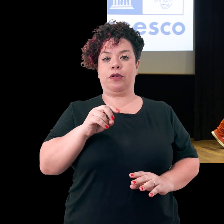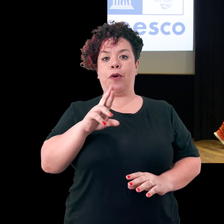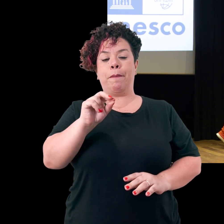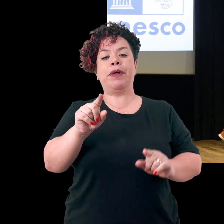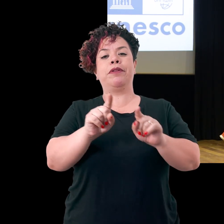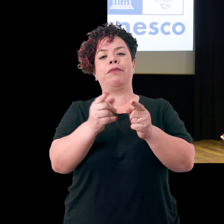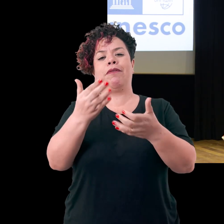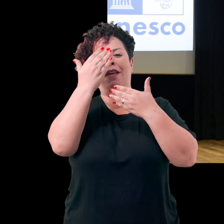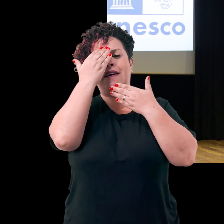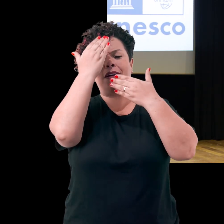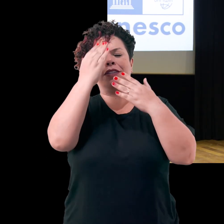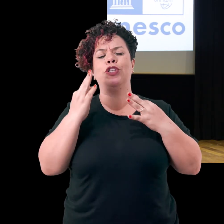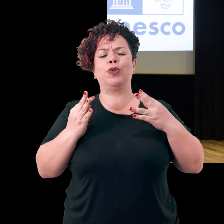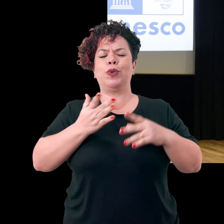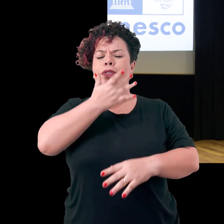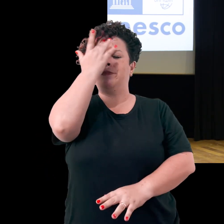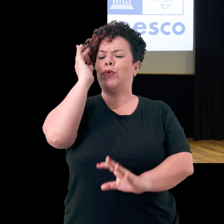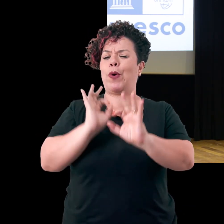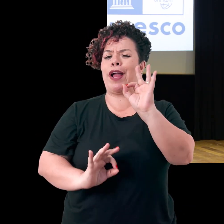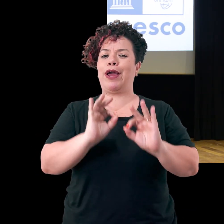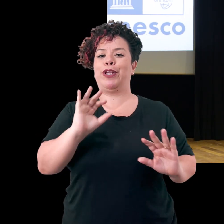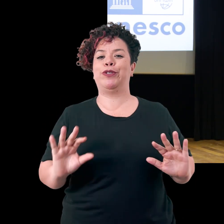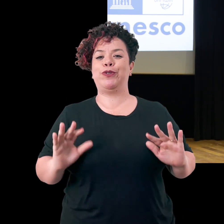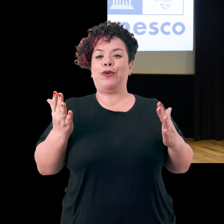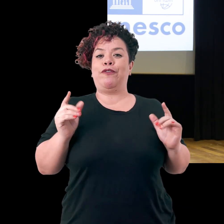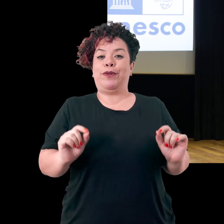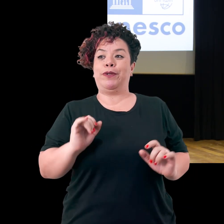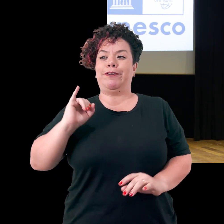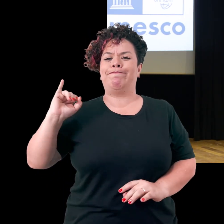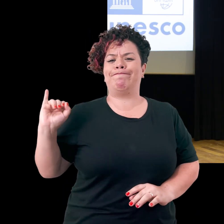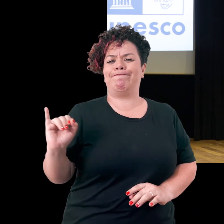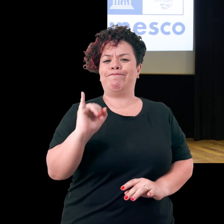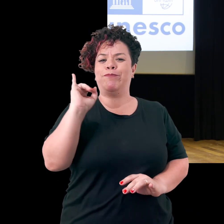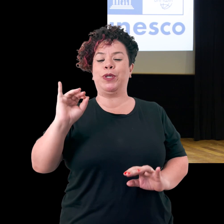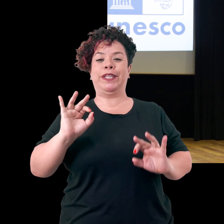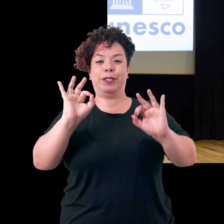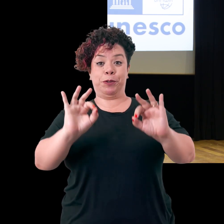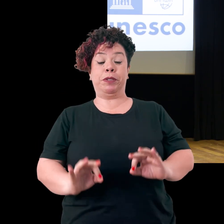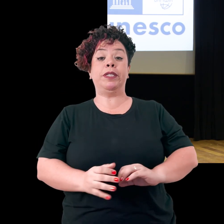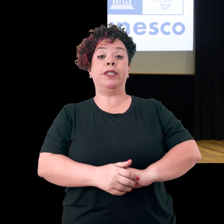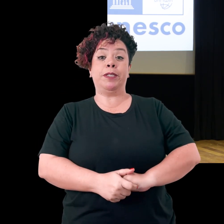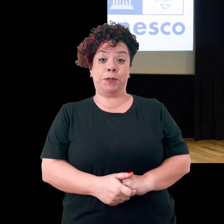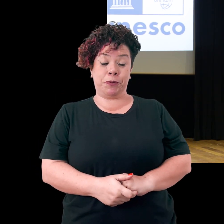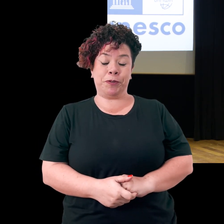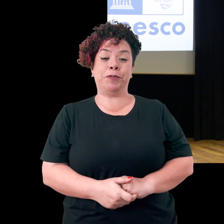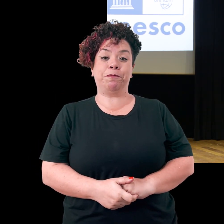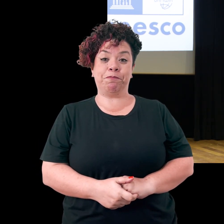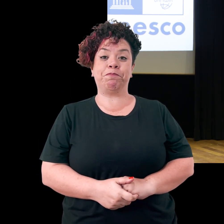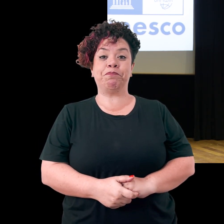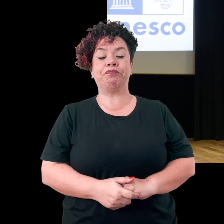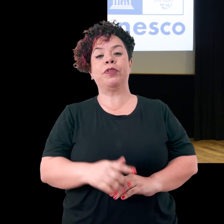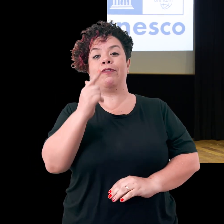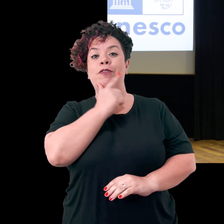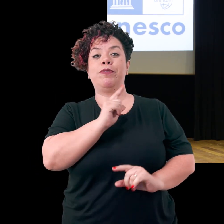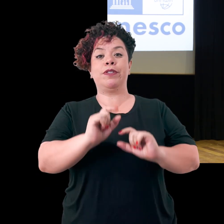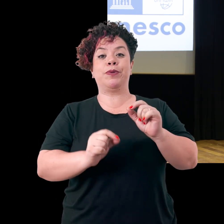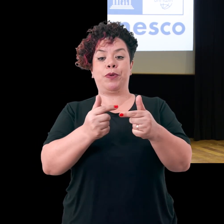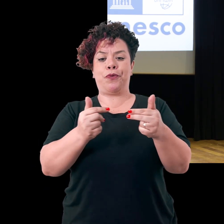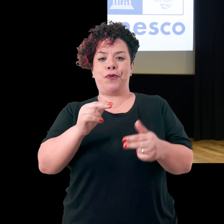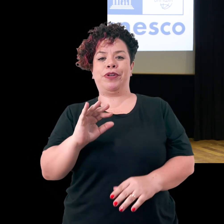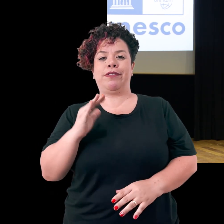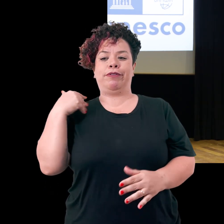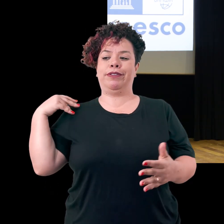que organizou esse evento maravilhoso, hiper importante, e que vai fazer muitas